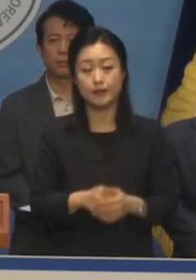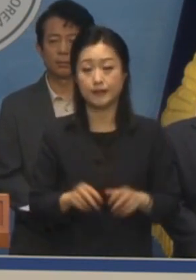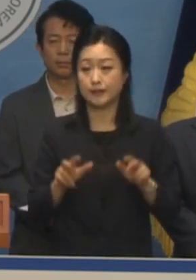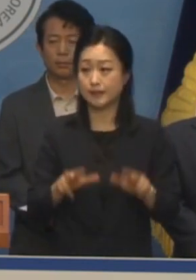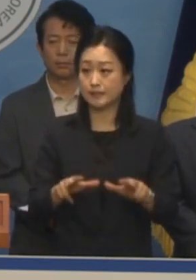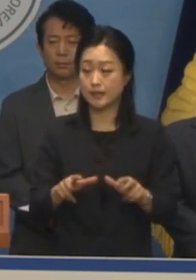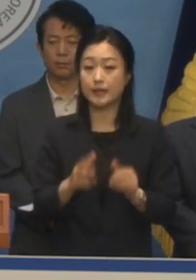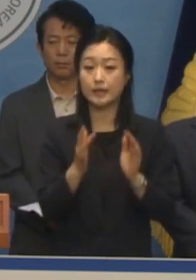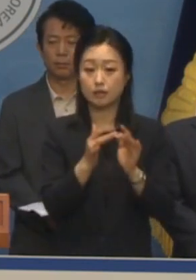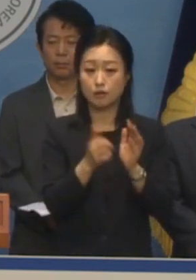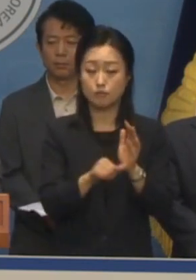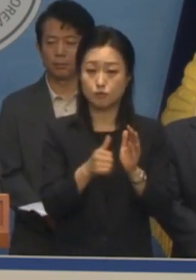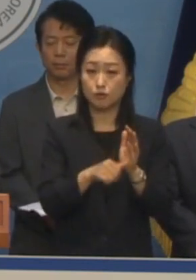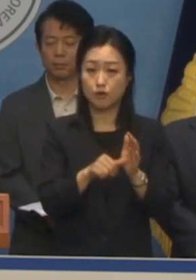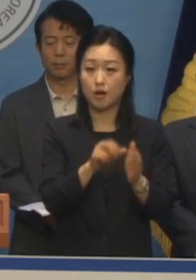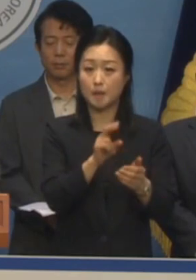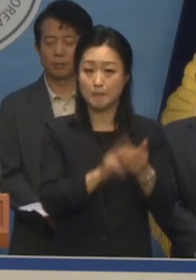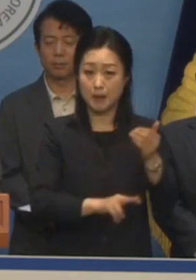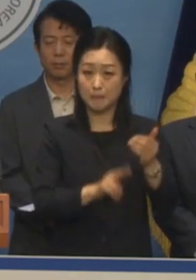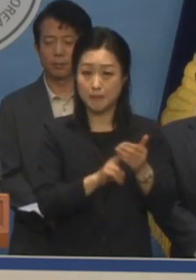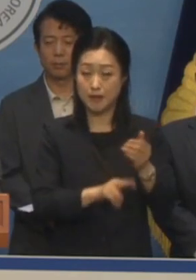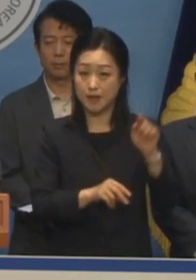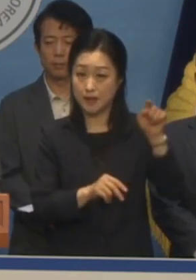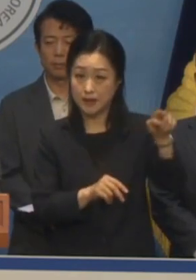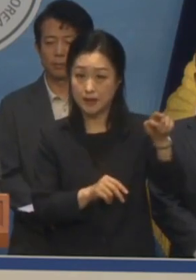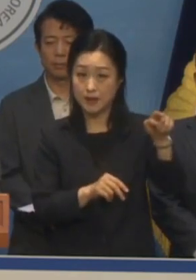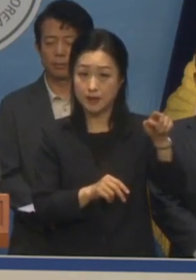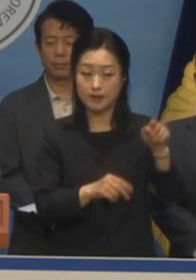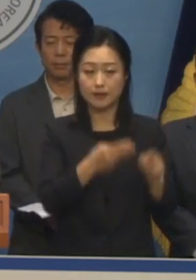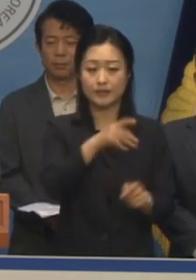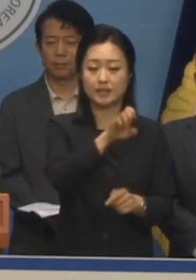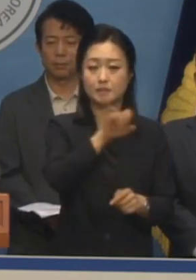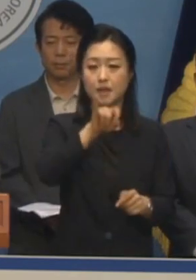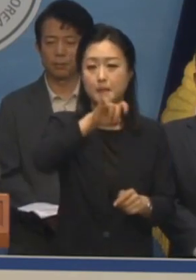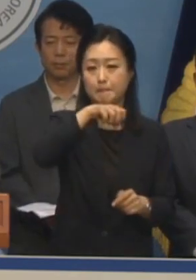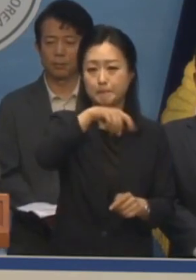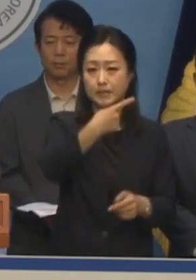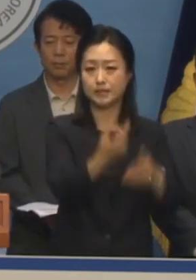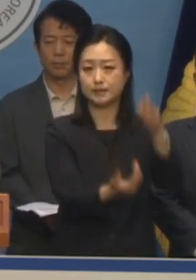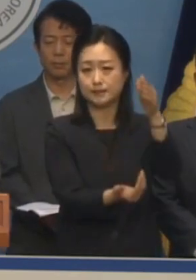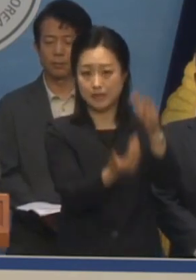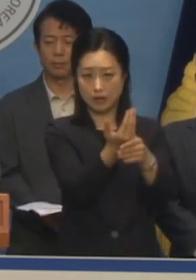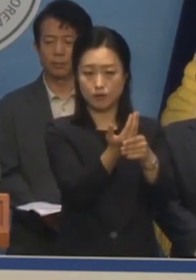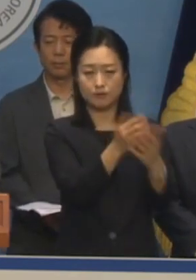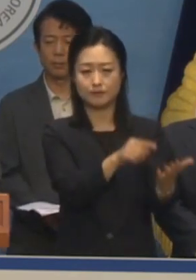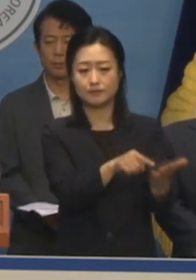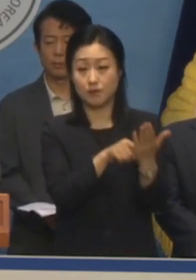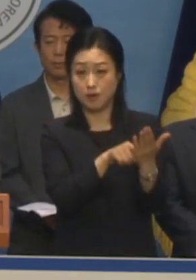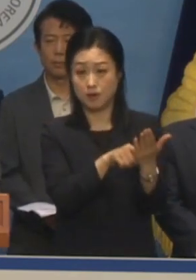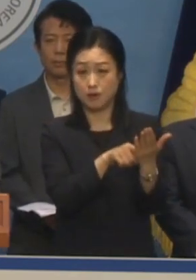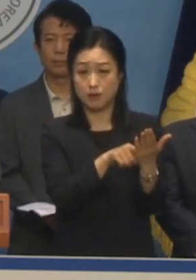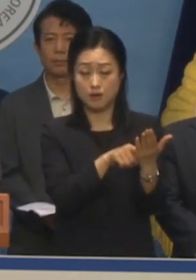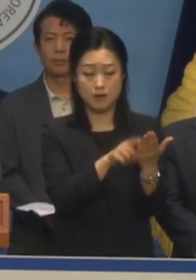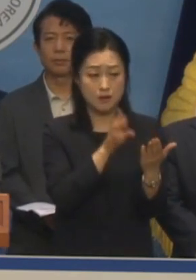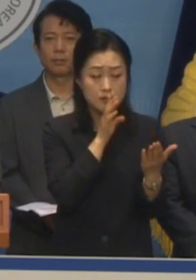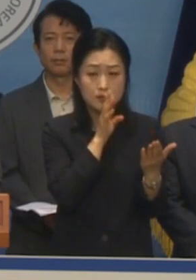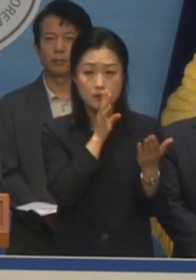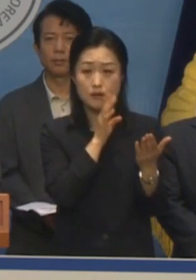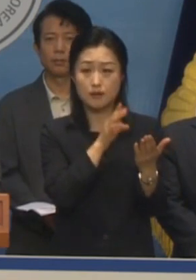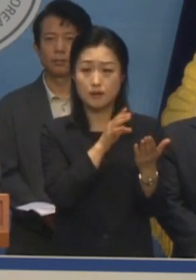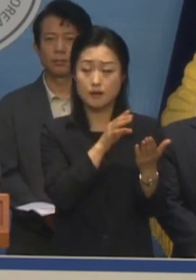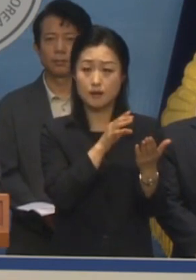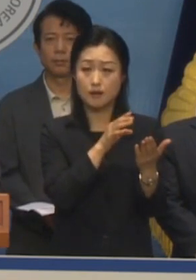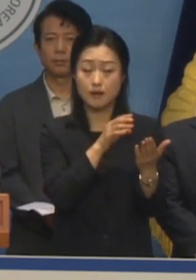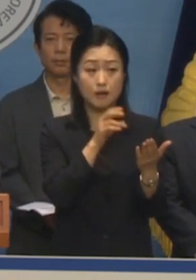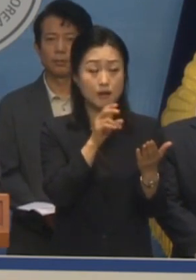이제 온라인 플랫폼은 TMF 사태로 그 민낯이 드러났습니다. TMF 사태가 얼마나